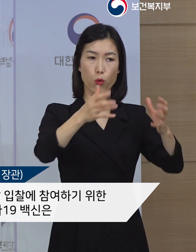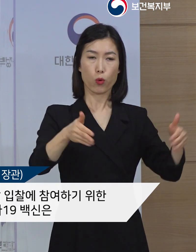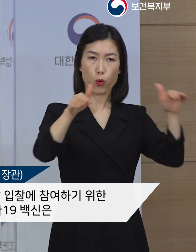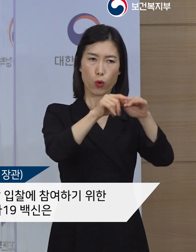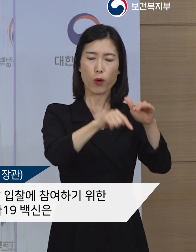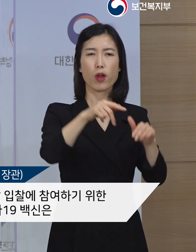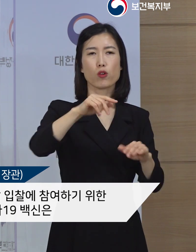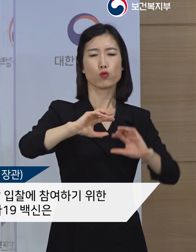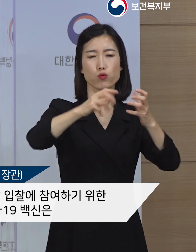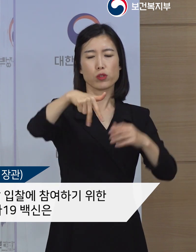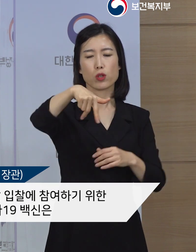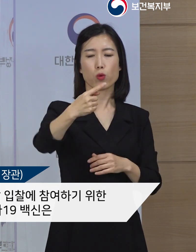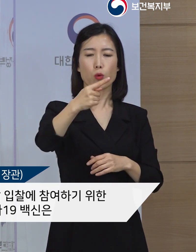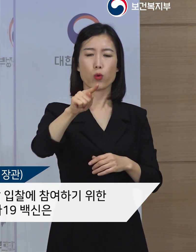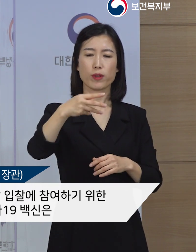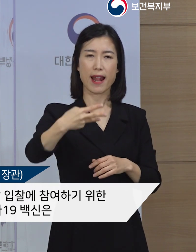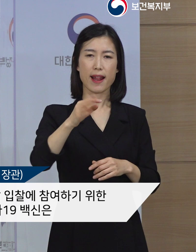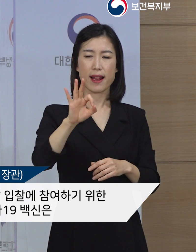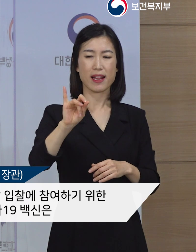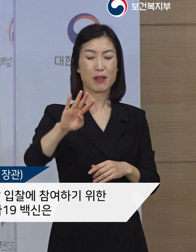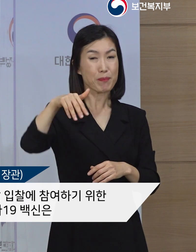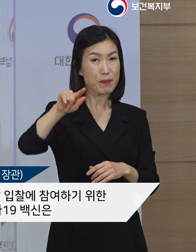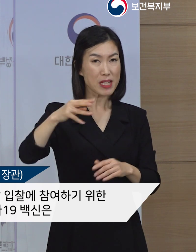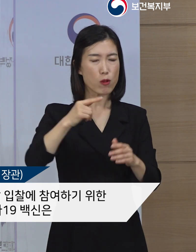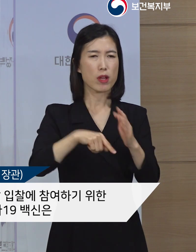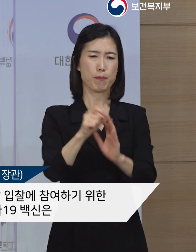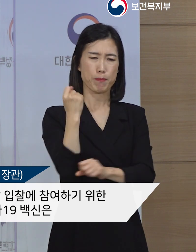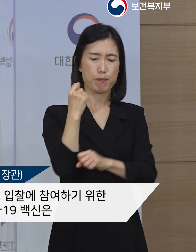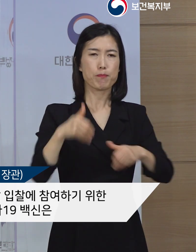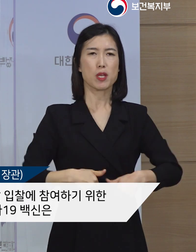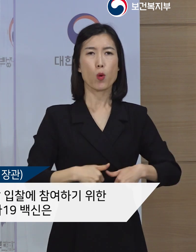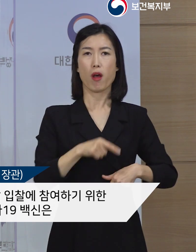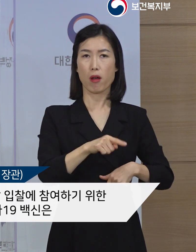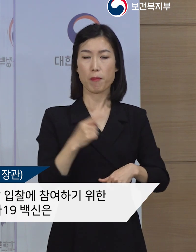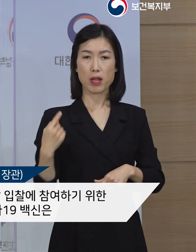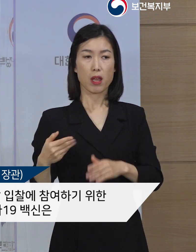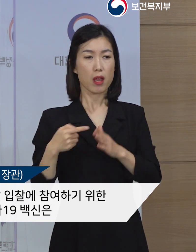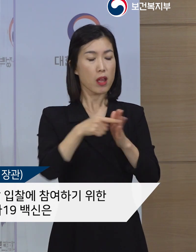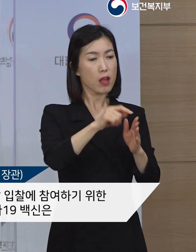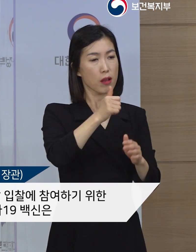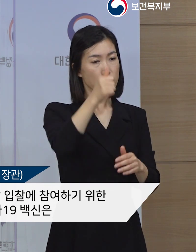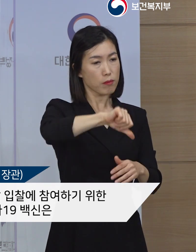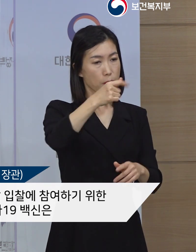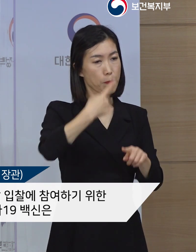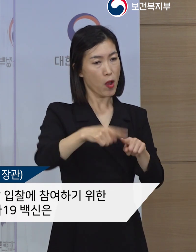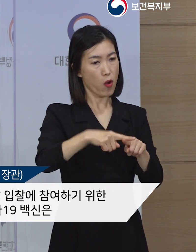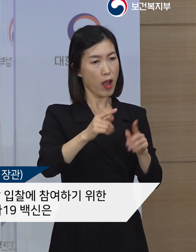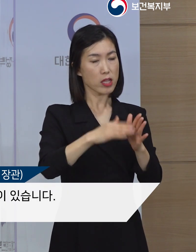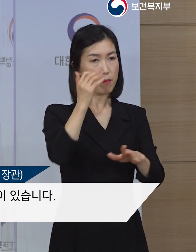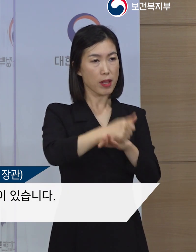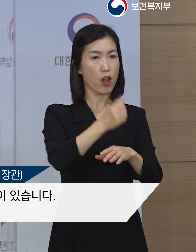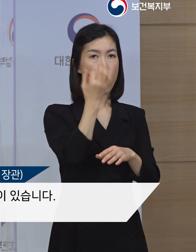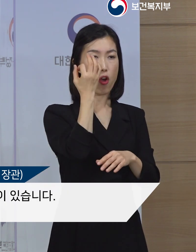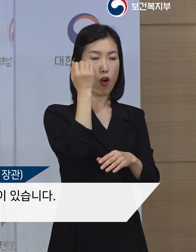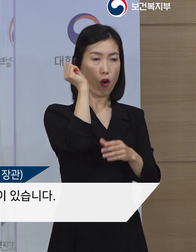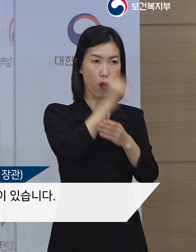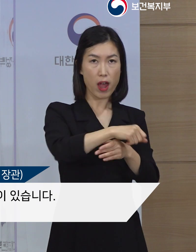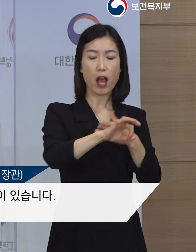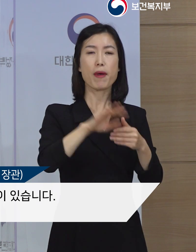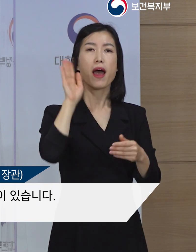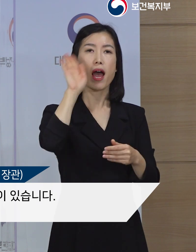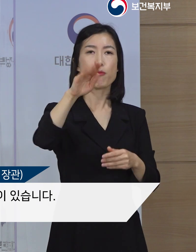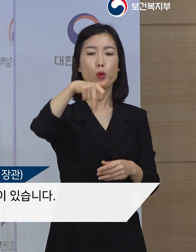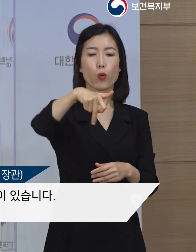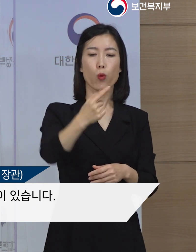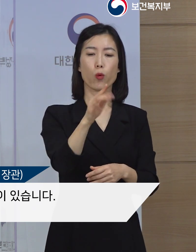국제조달 입찰에 참여하기 위한 필수 요건이며 이 평가를 거쳐 승인된 코로나19 백신은 향후